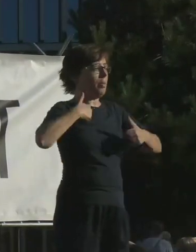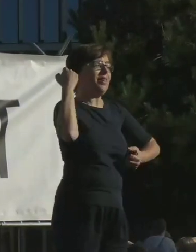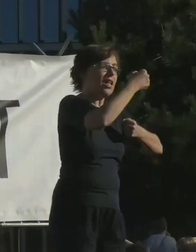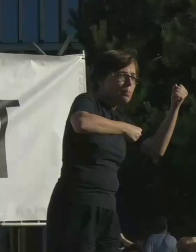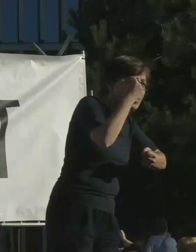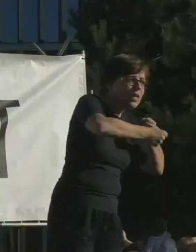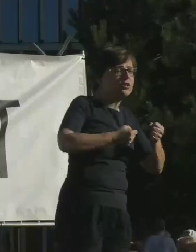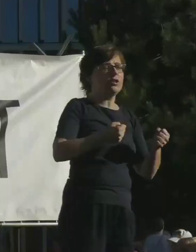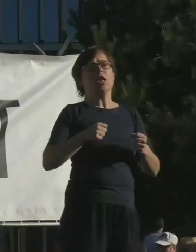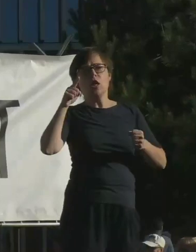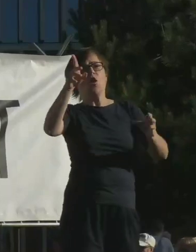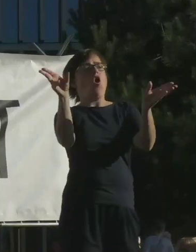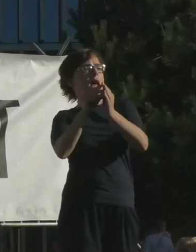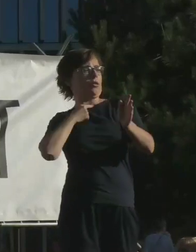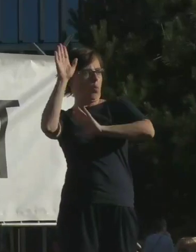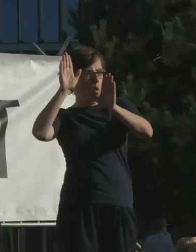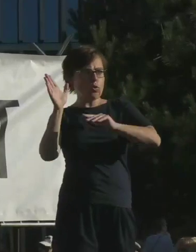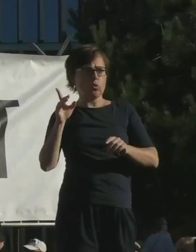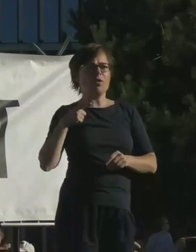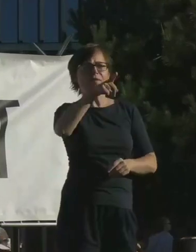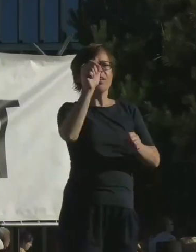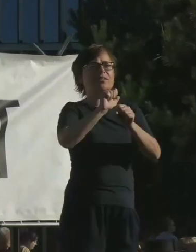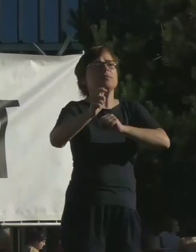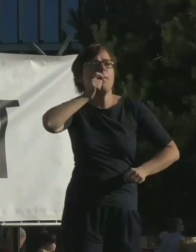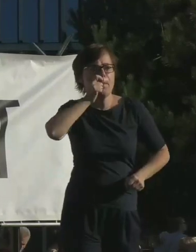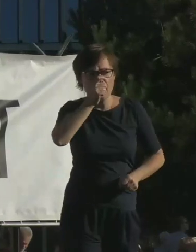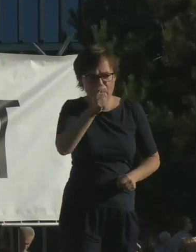bić. Bandyci.